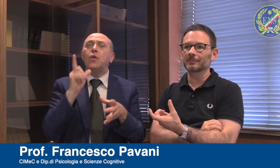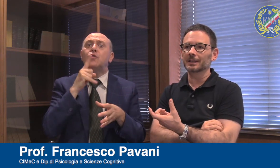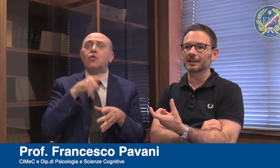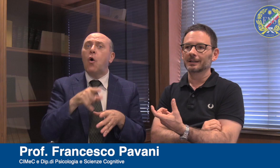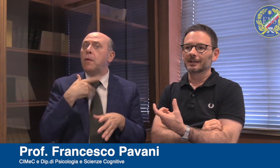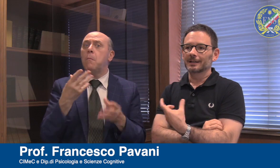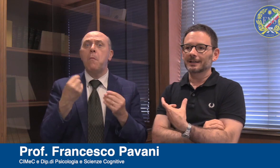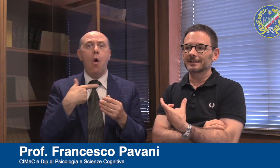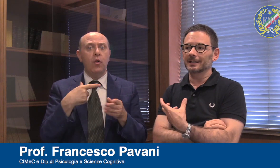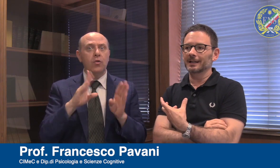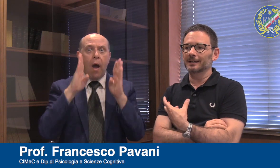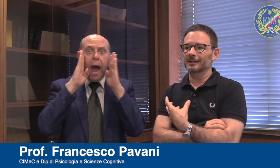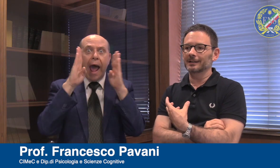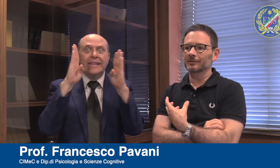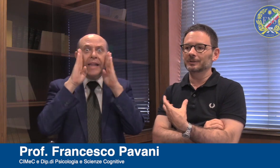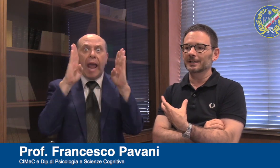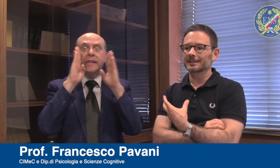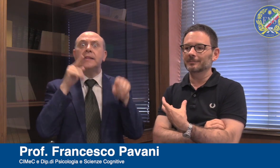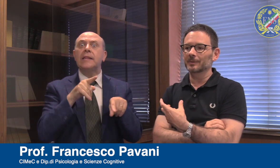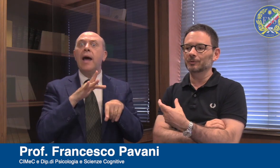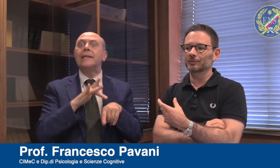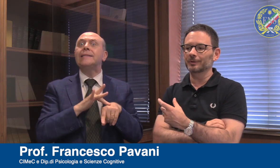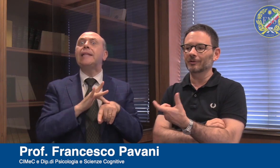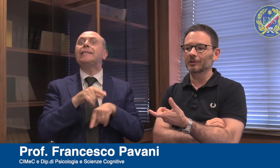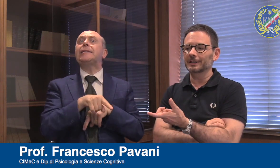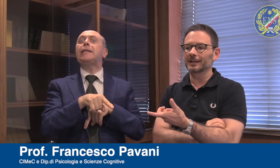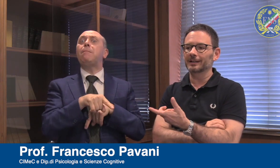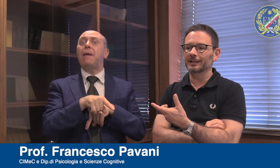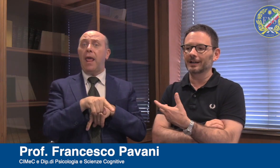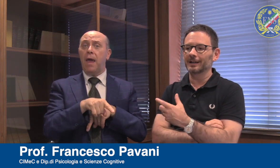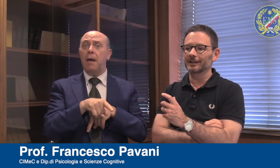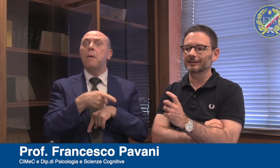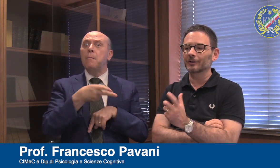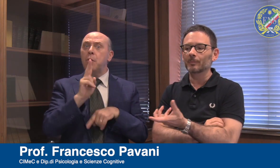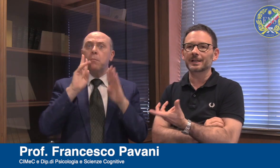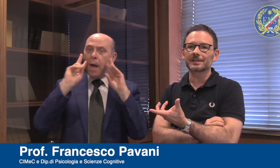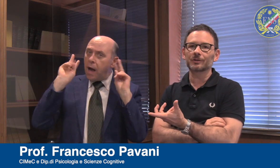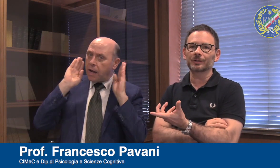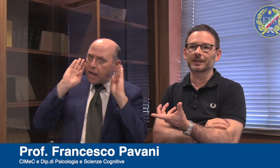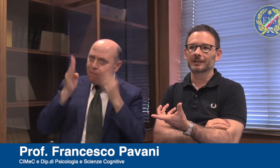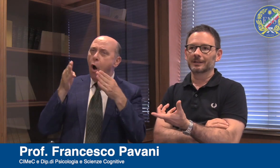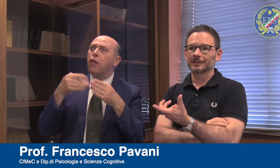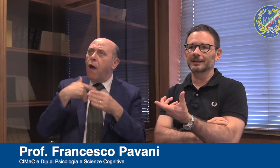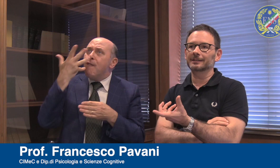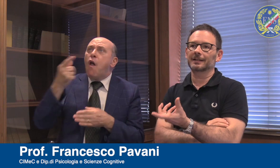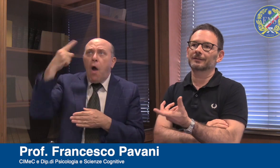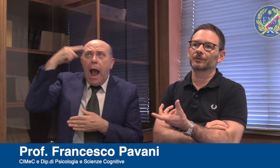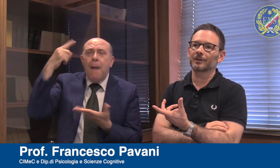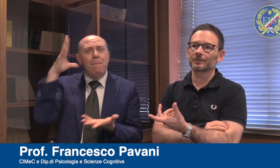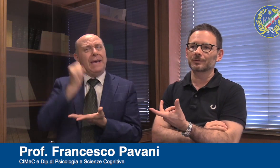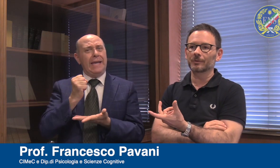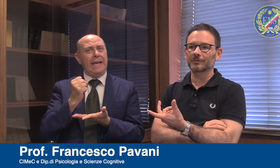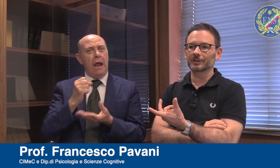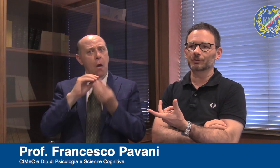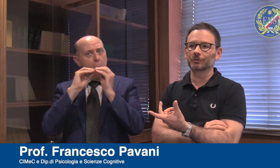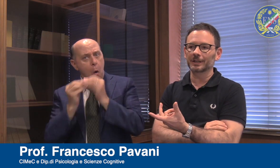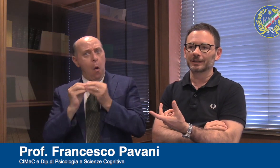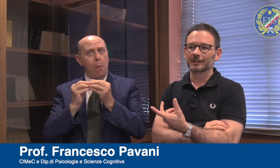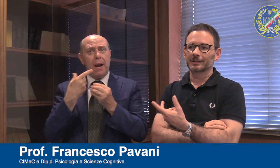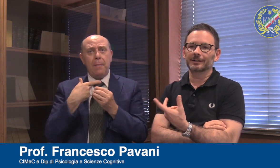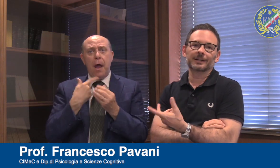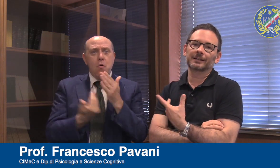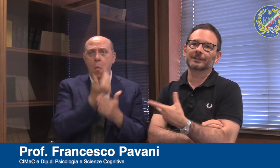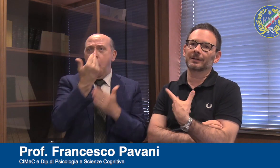queste dinamiche e sia, come dire, sempre più rivolta alla comprensione dell'interazione fra questi nuovi